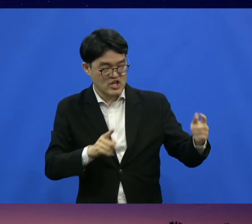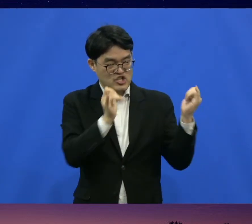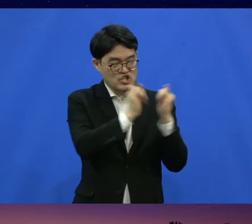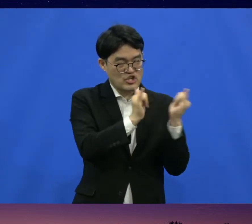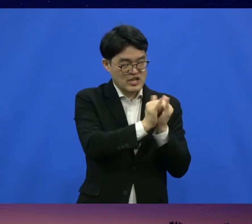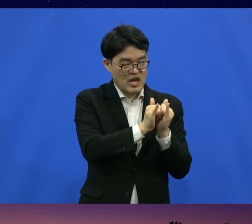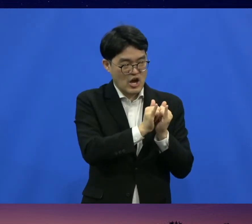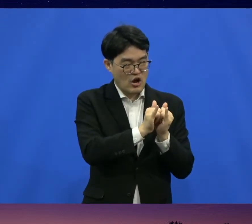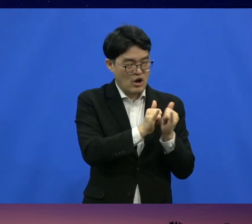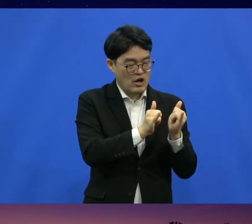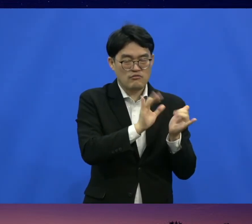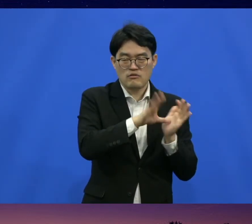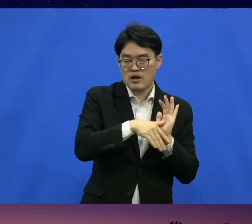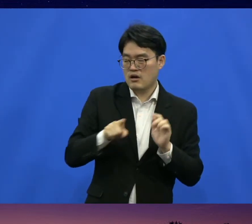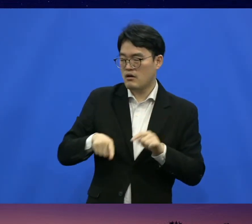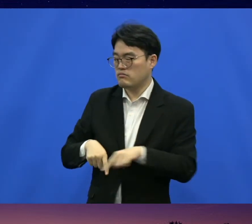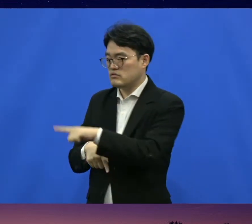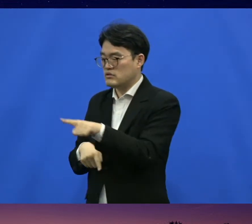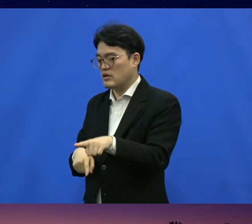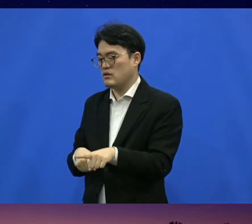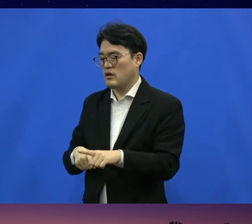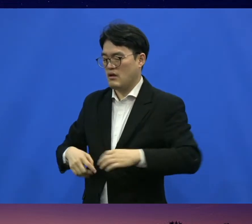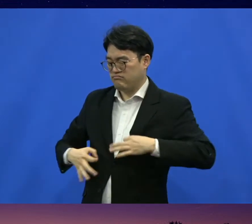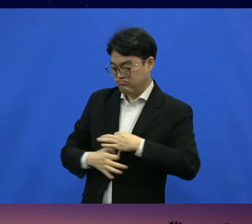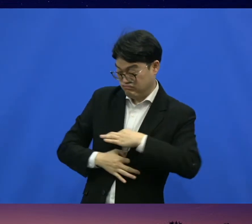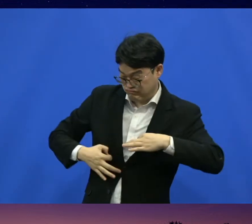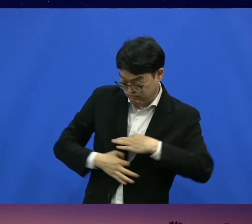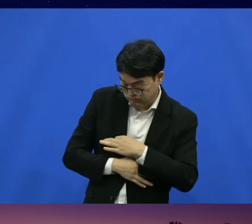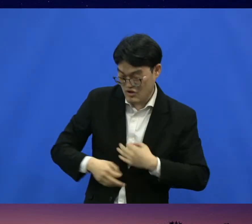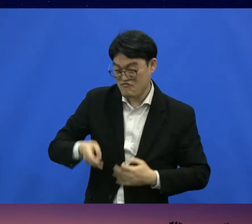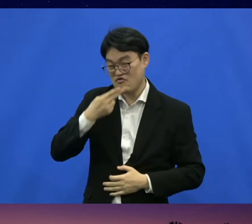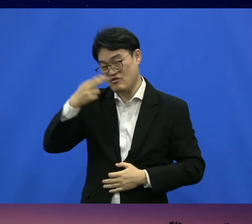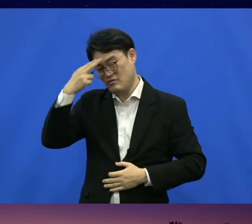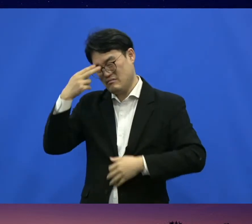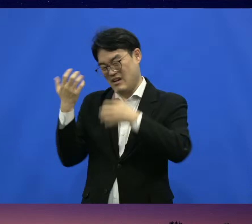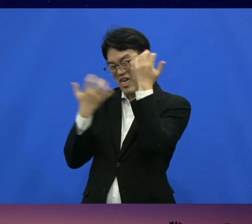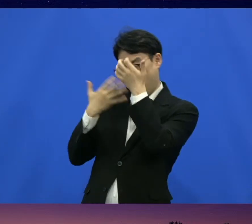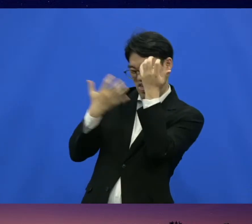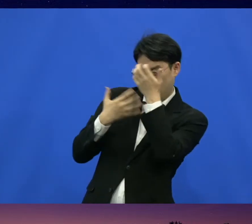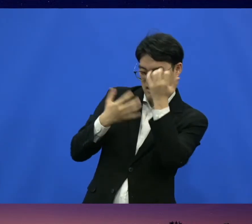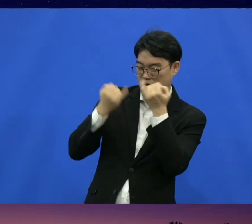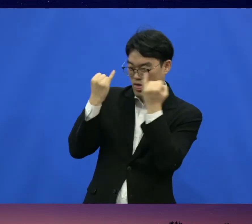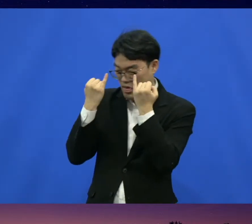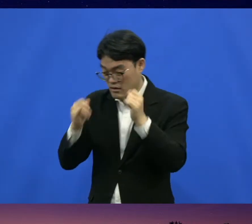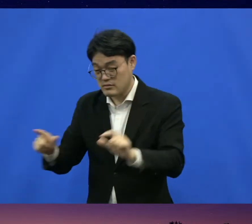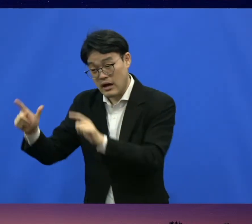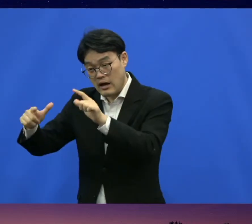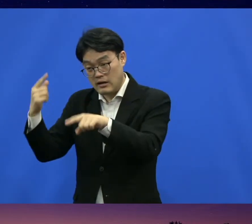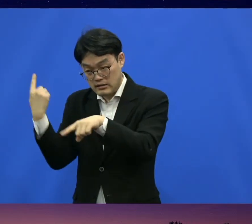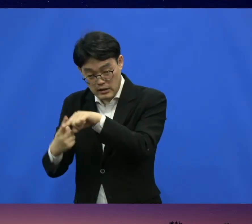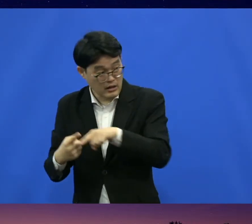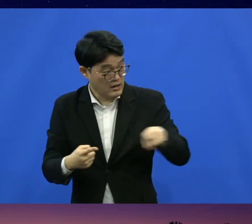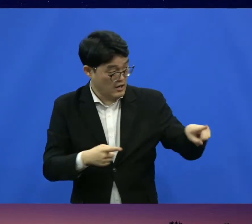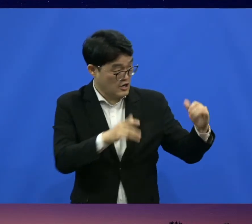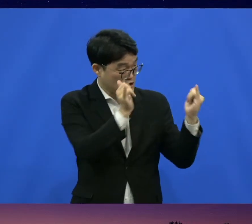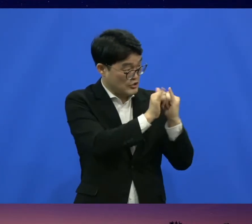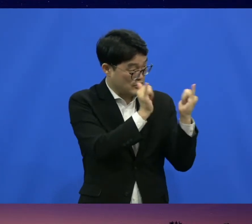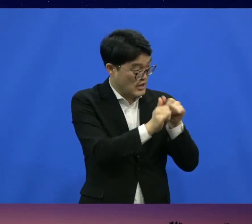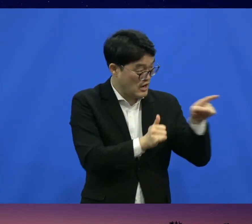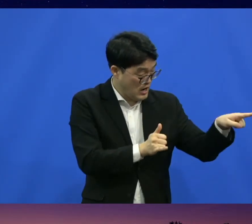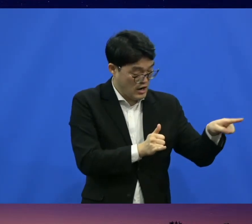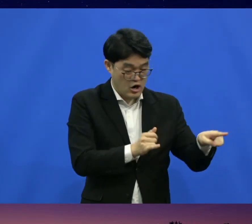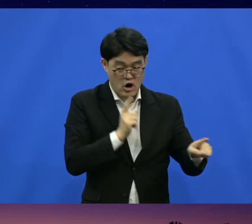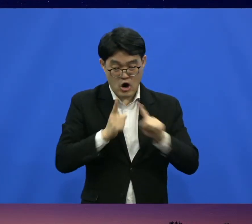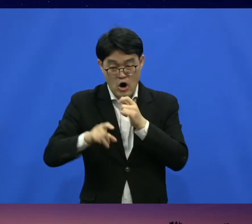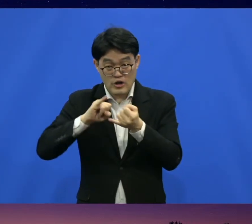법궤를 마치 부적처럼 여겨서 이 법궤를 가지고 가면 전쟁에 승리할 줄로 알았던